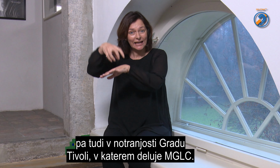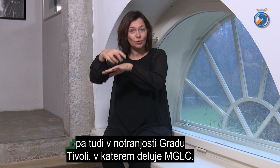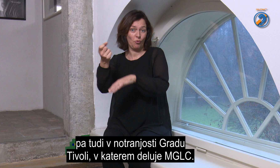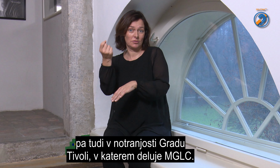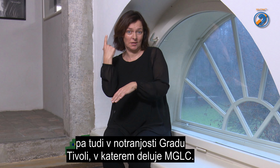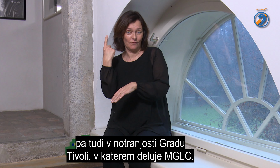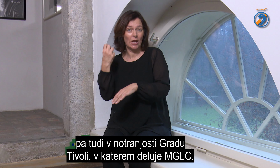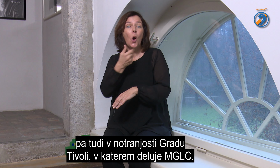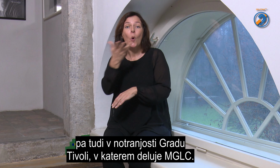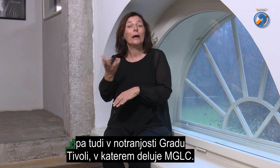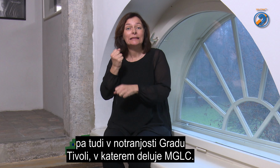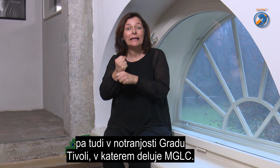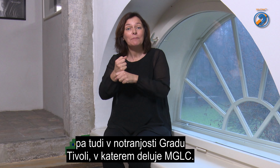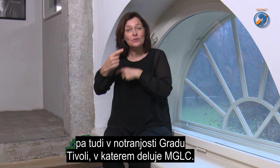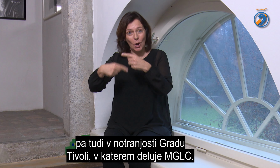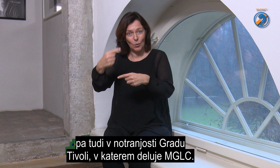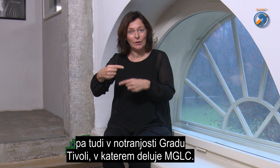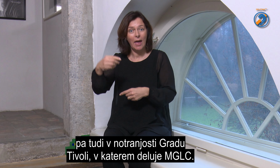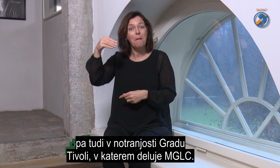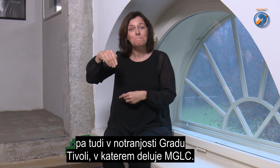v katerem deluje MGLC.